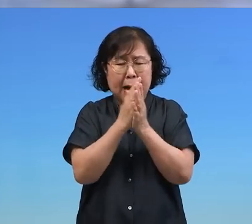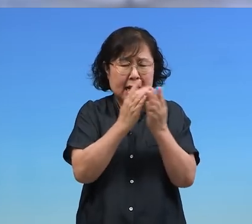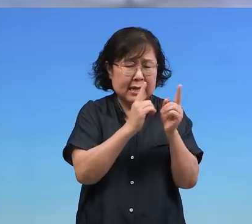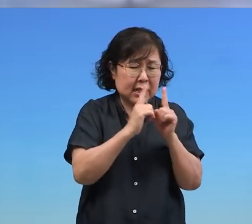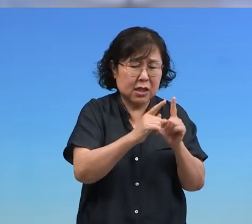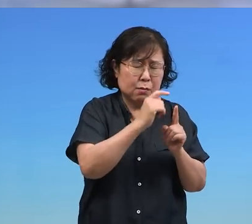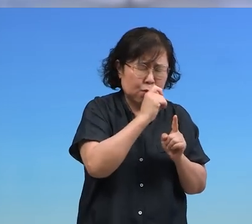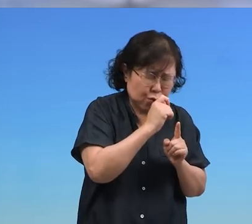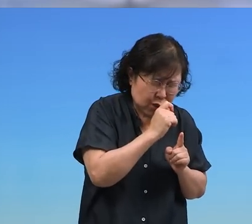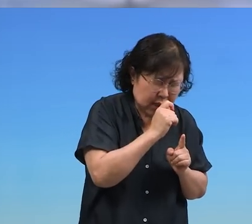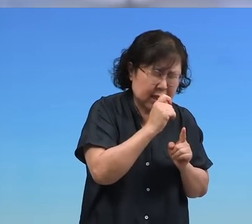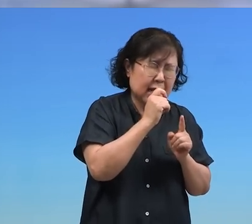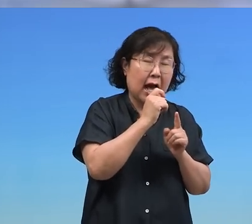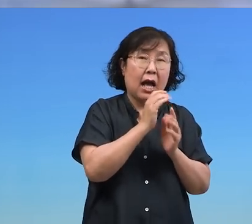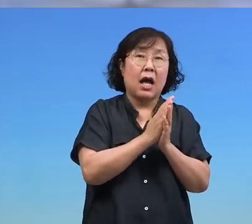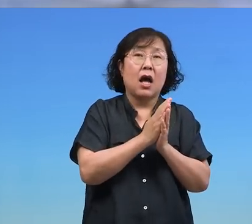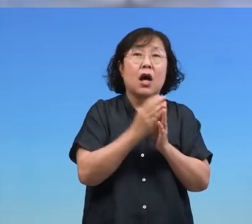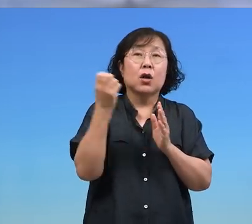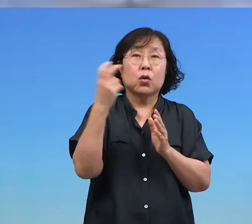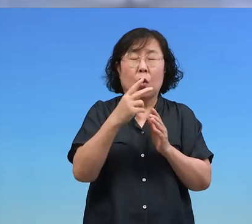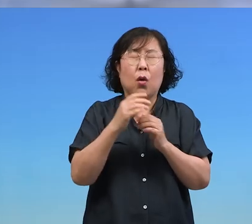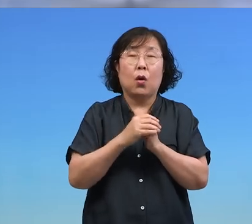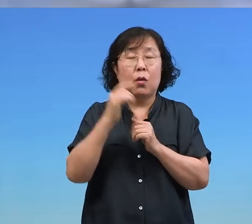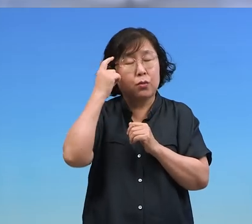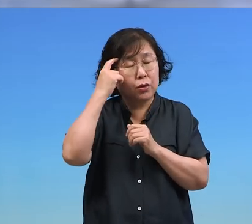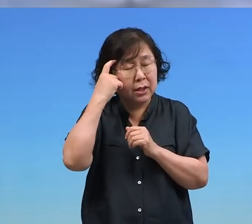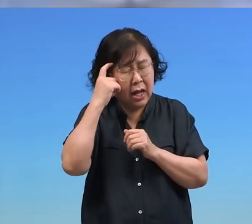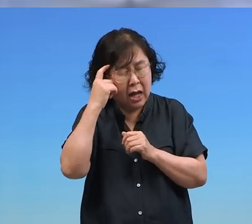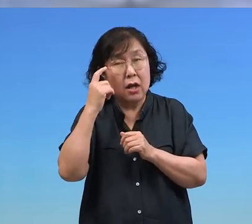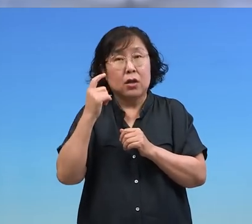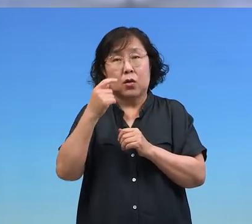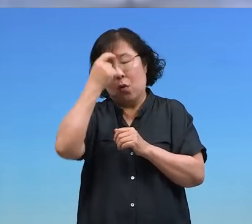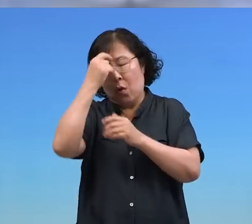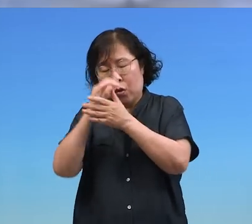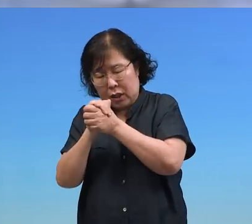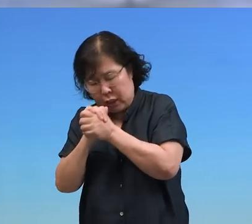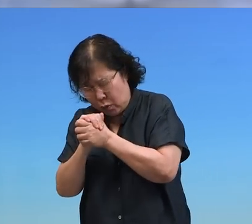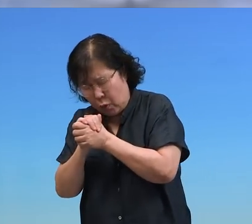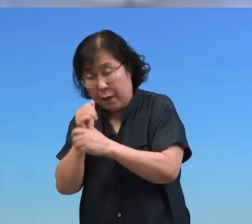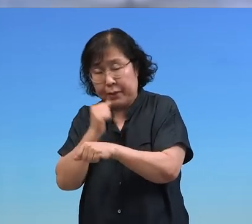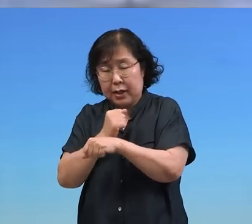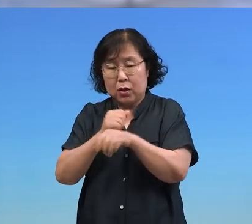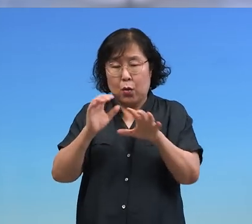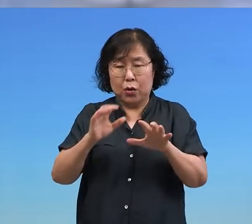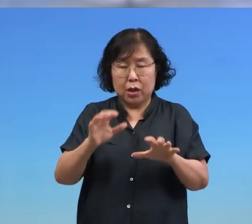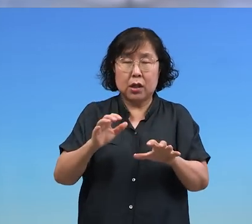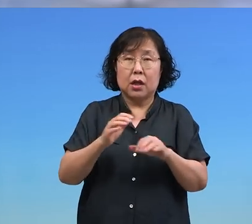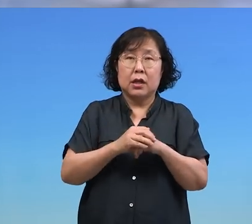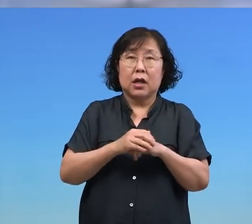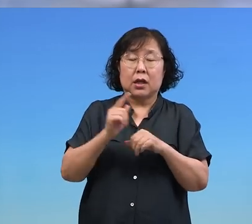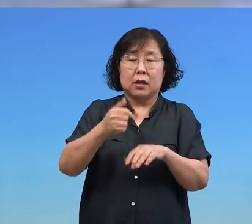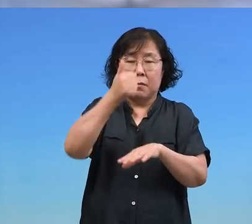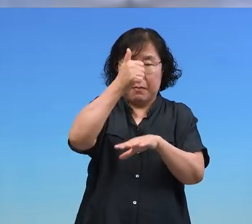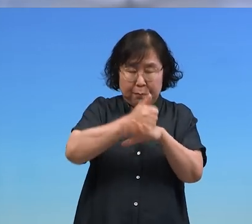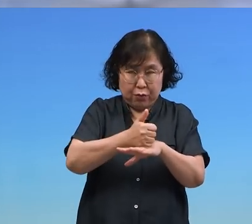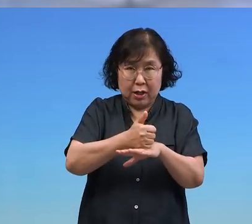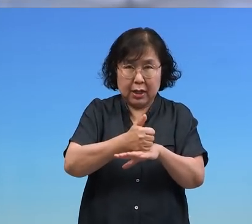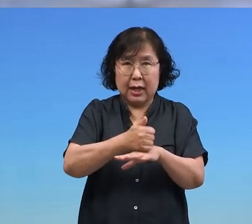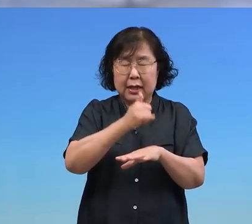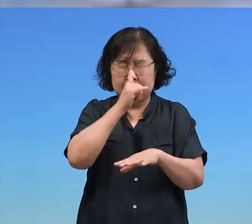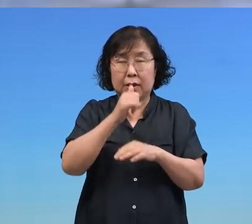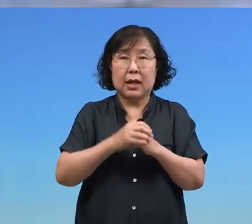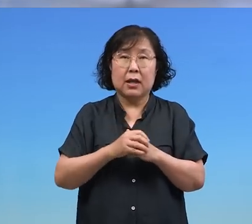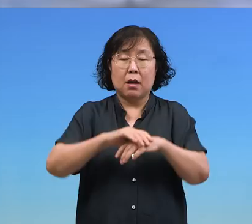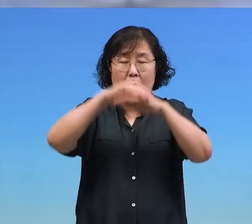몇 주 동안 말씀을 드렸는데 오늘이 이제 마무리하는 결정책 결정판이에요 여러분 이